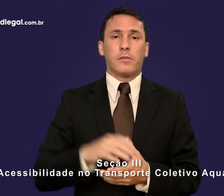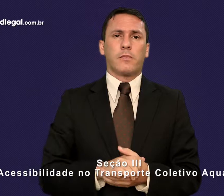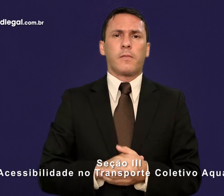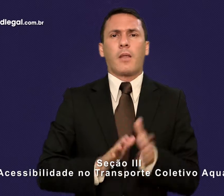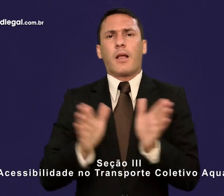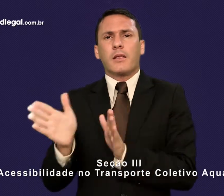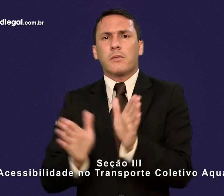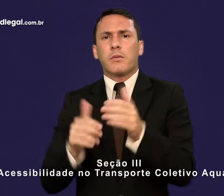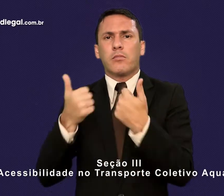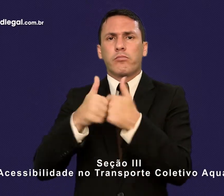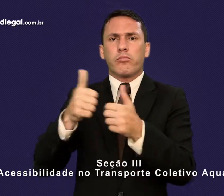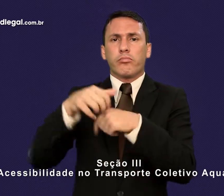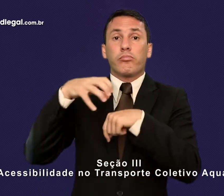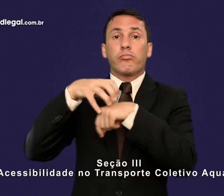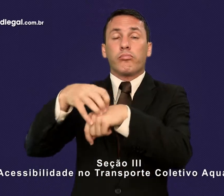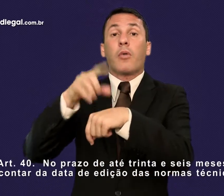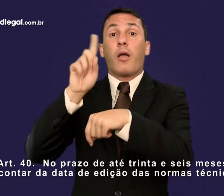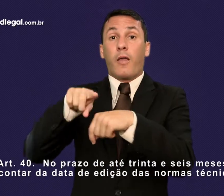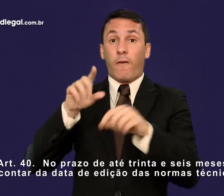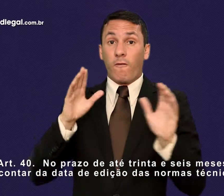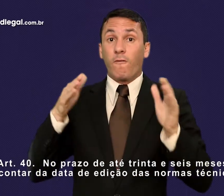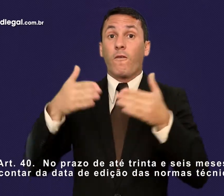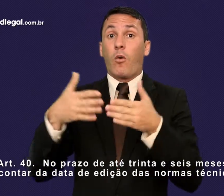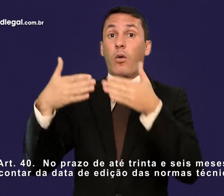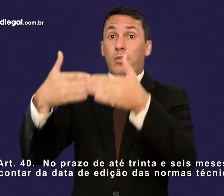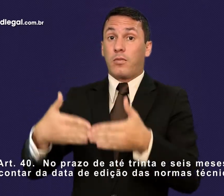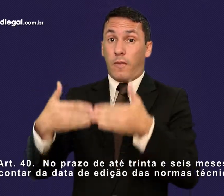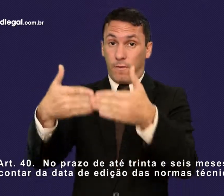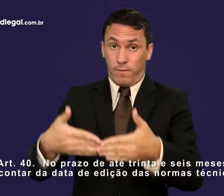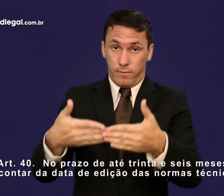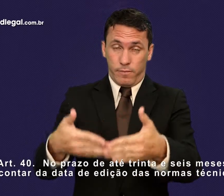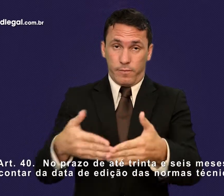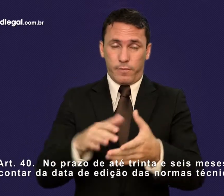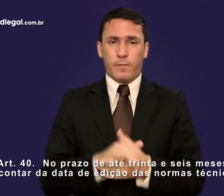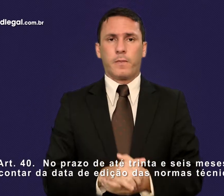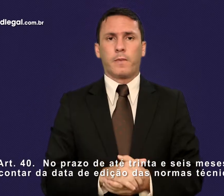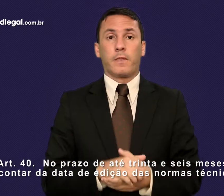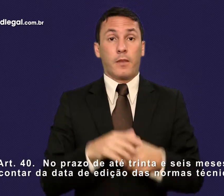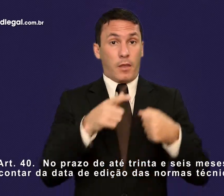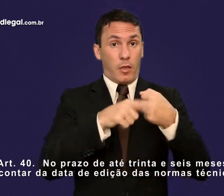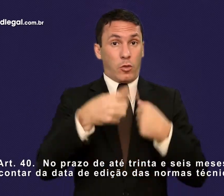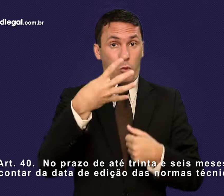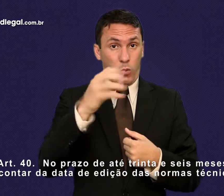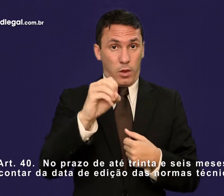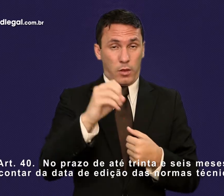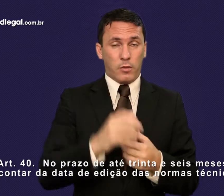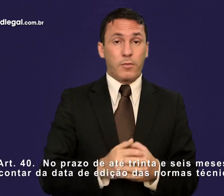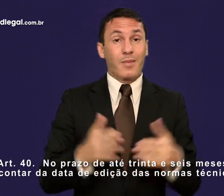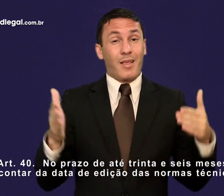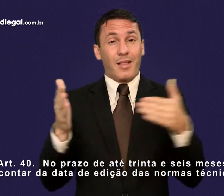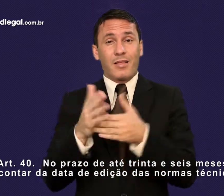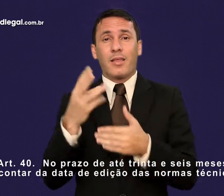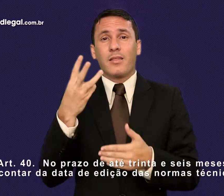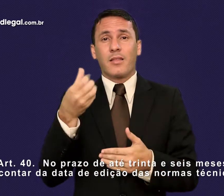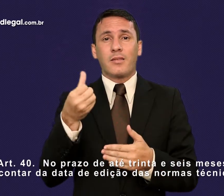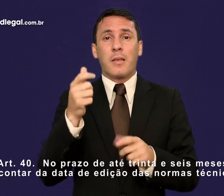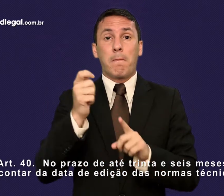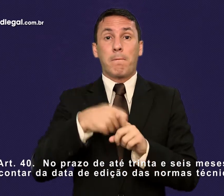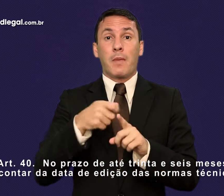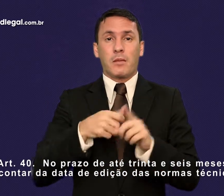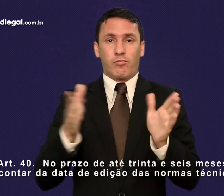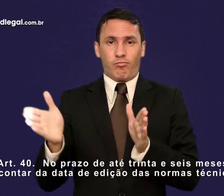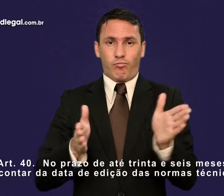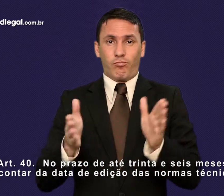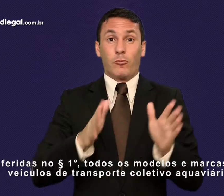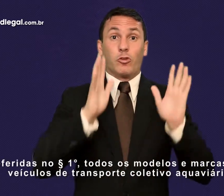no transporte coletivo aquaviário. Artigo 40. No prazo de até 36 meses, a contar da data de edição